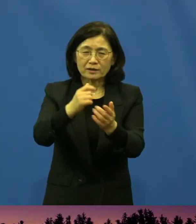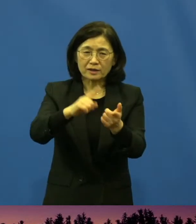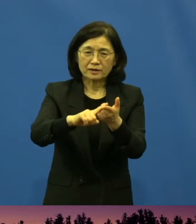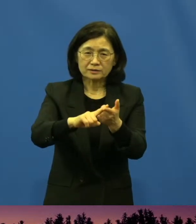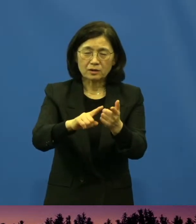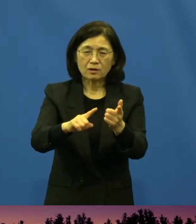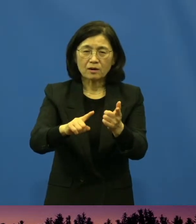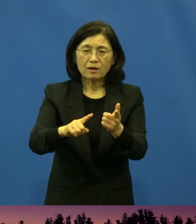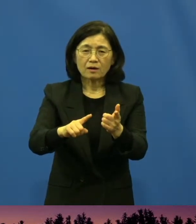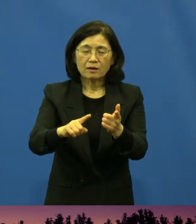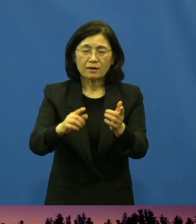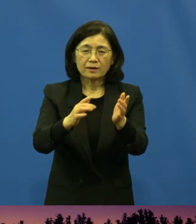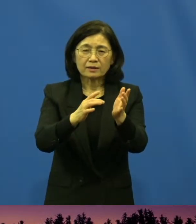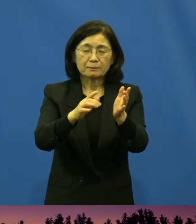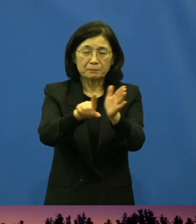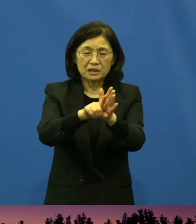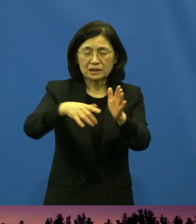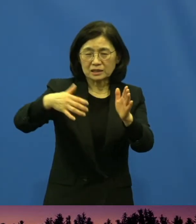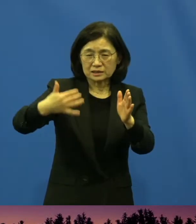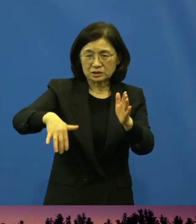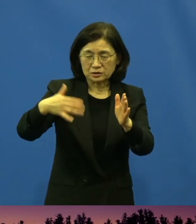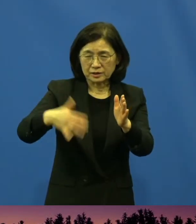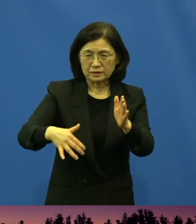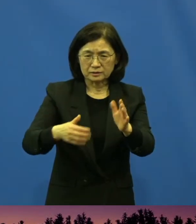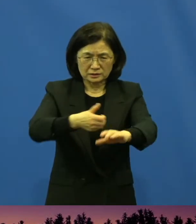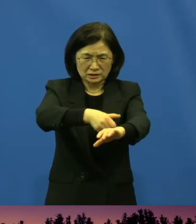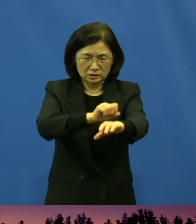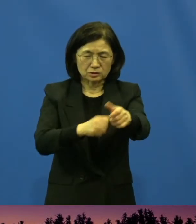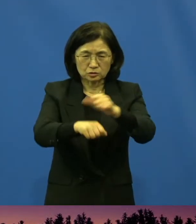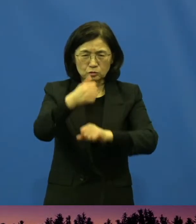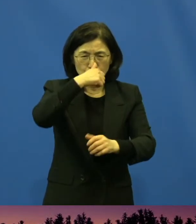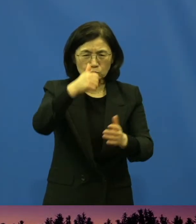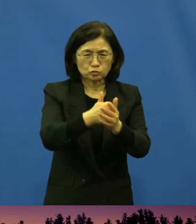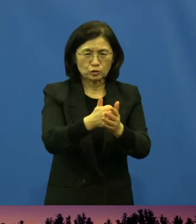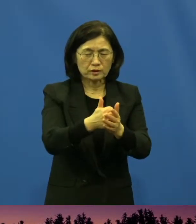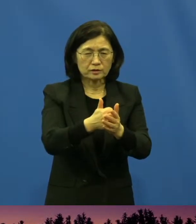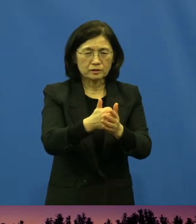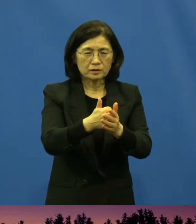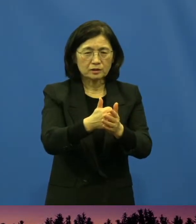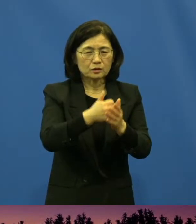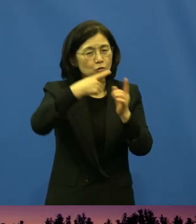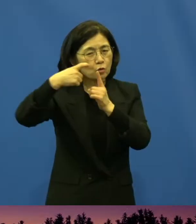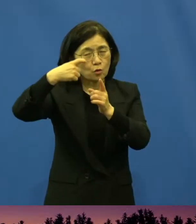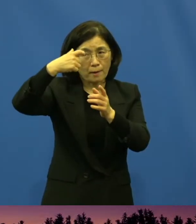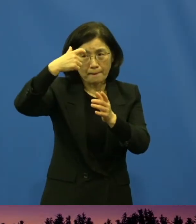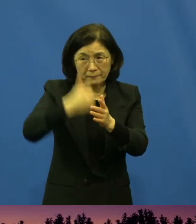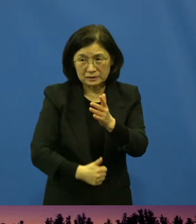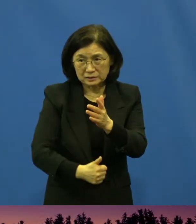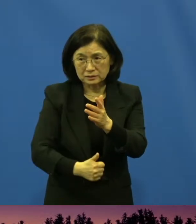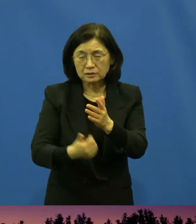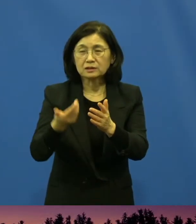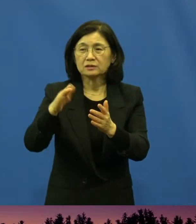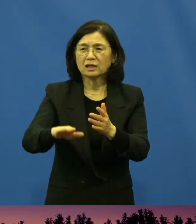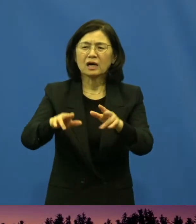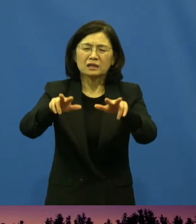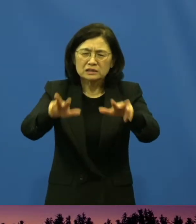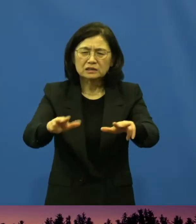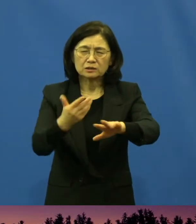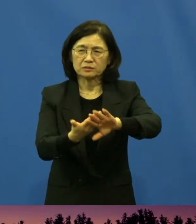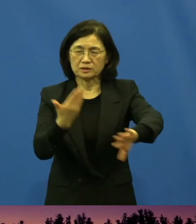거죠. 죄를 좋아했어요. 죄를 싫어한 게 아니고 죄를 좋아한 거죠. 죄에 대한 거부감이